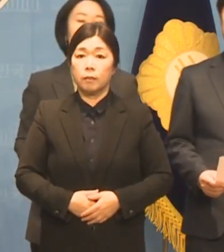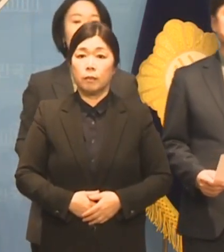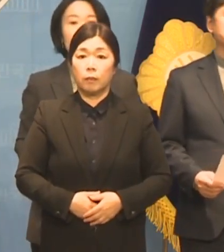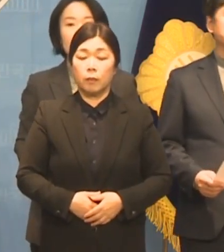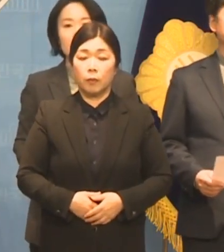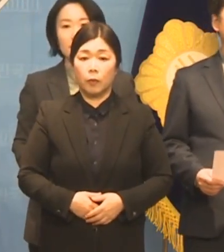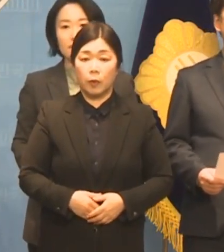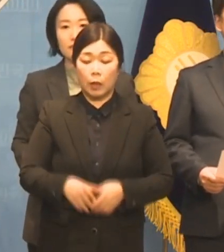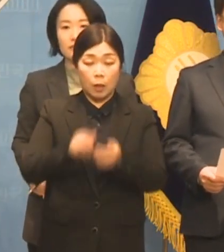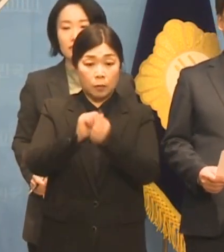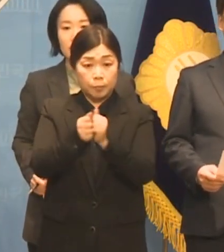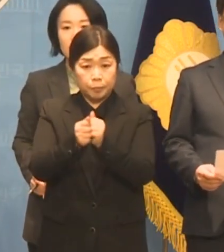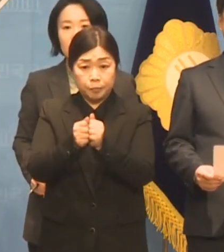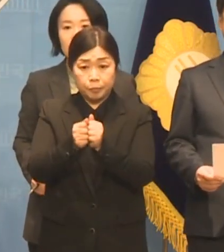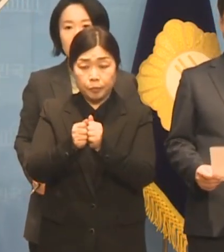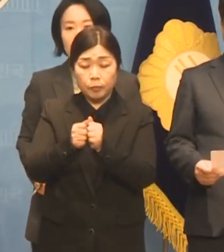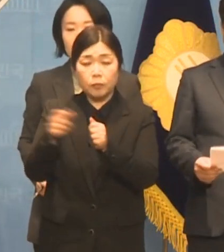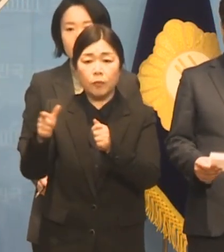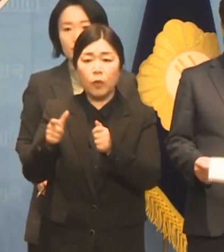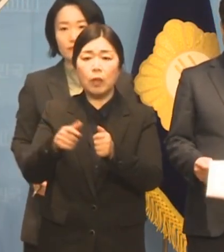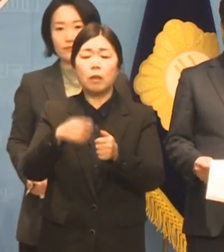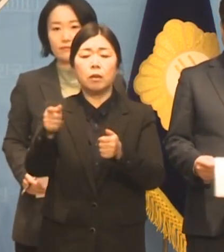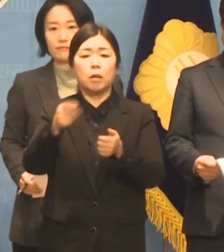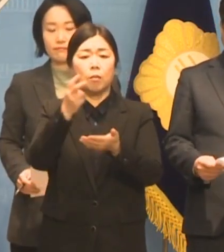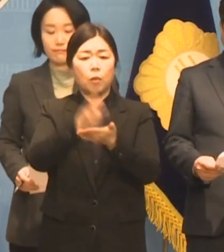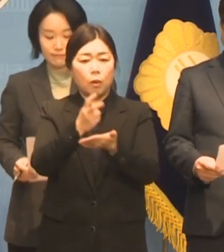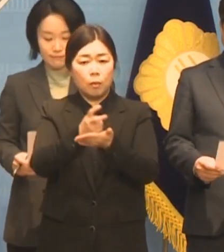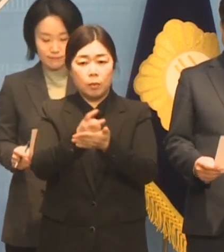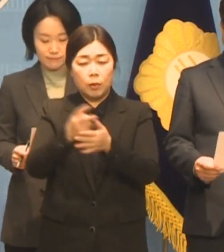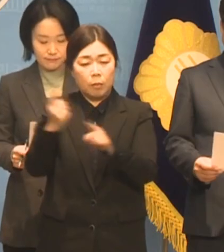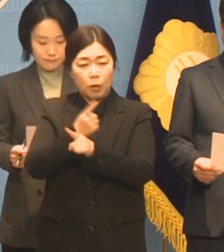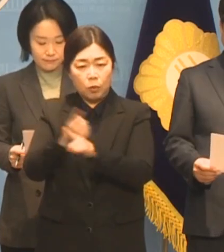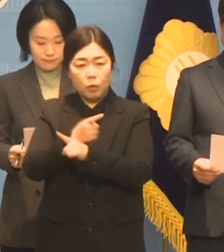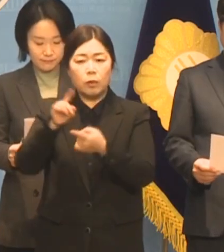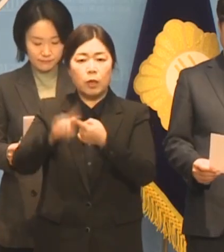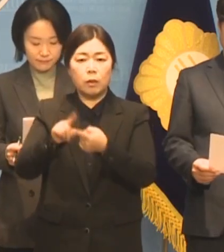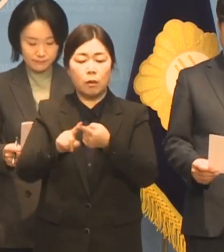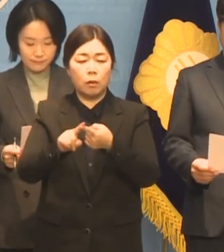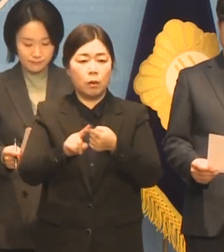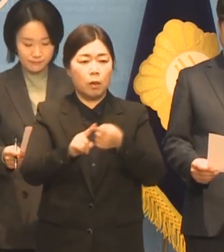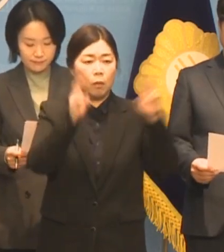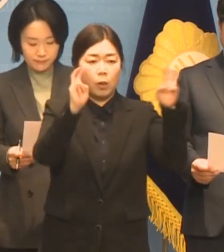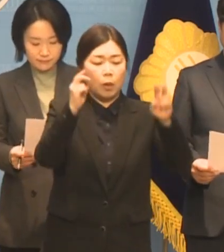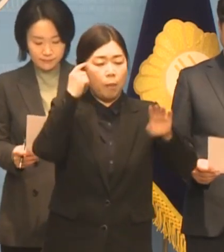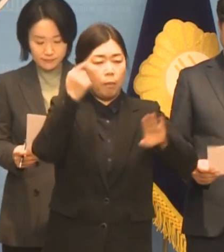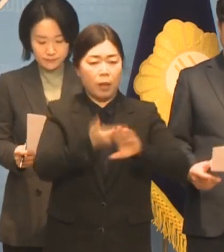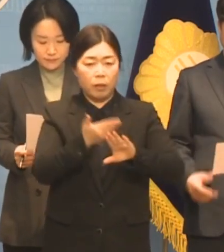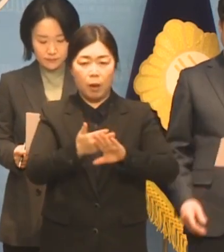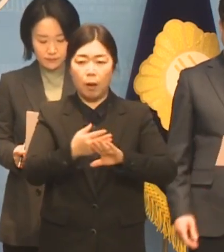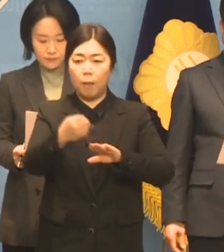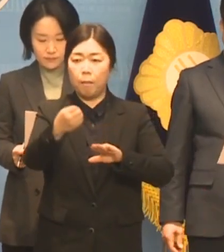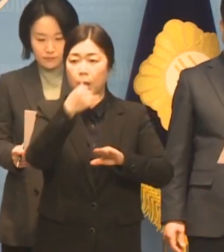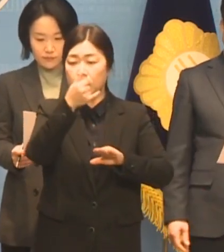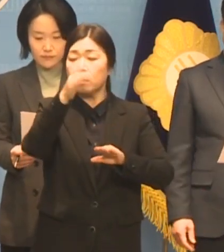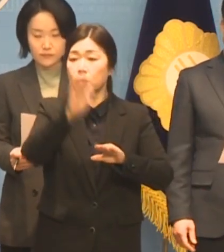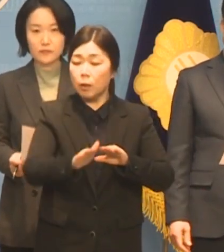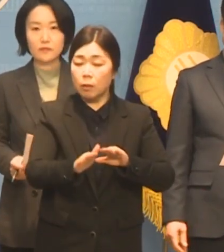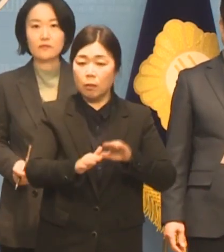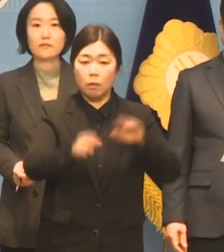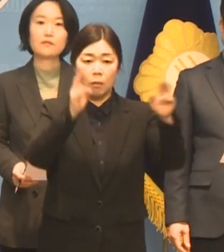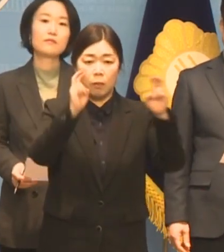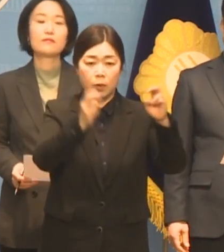충실 의무 확대가 반기업적 입법이라는 주장이 있기도 합니다. 그러나 기업의